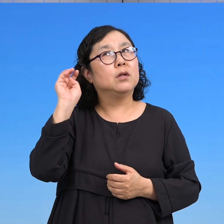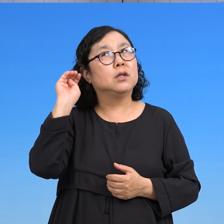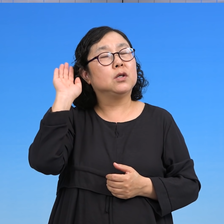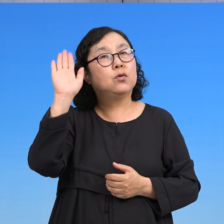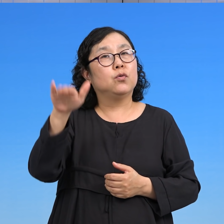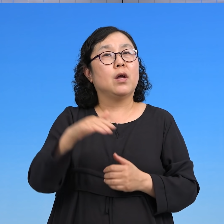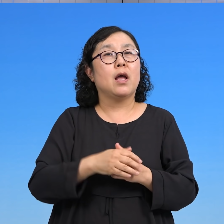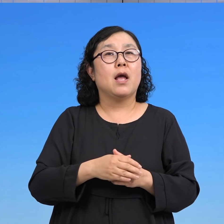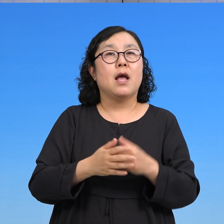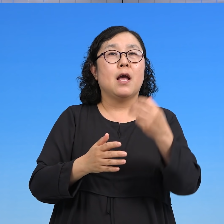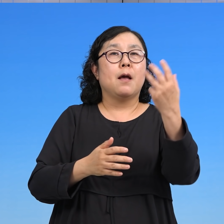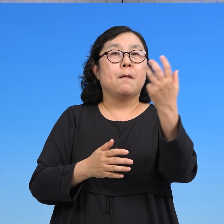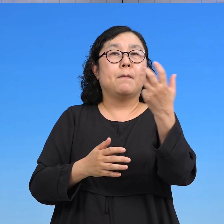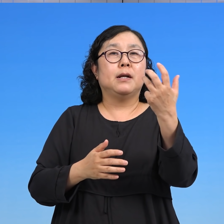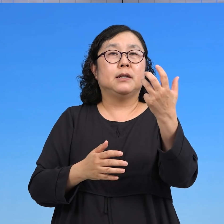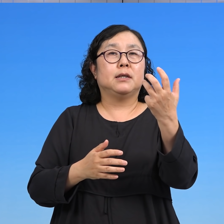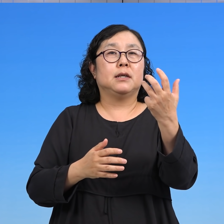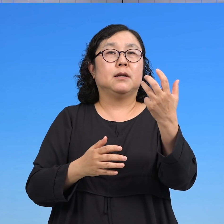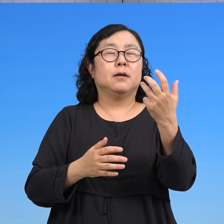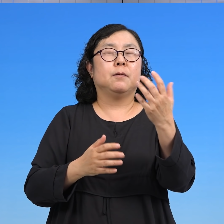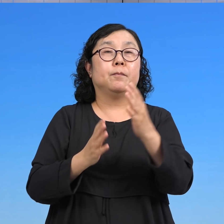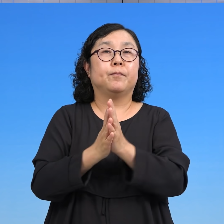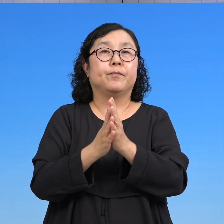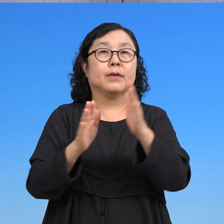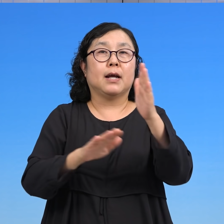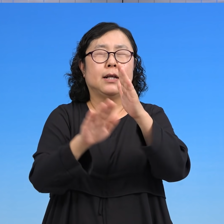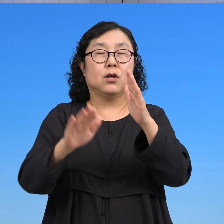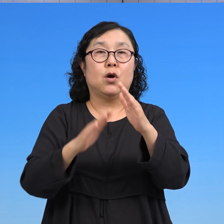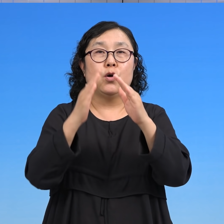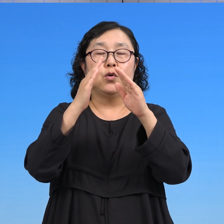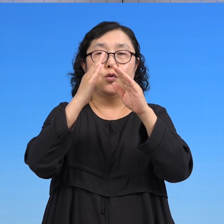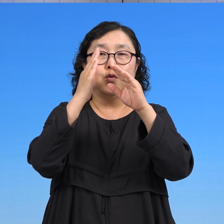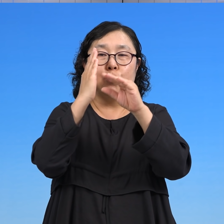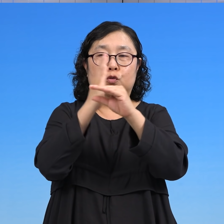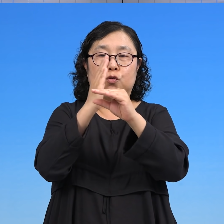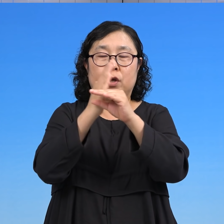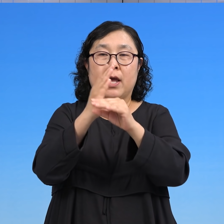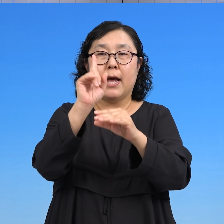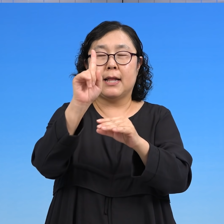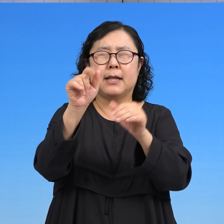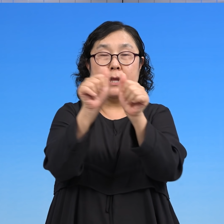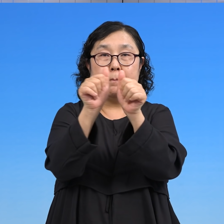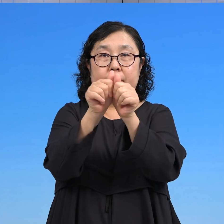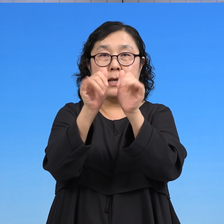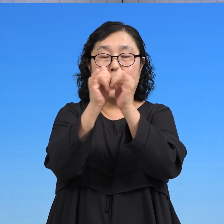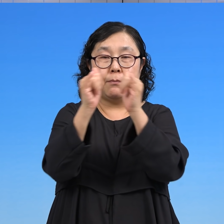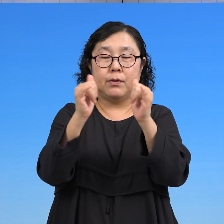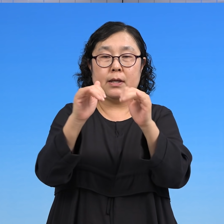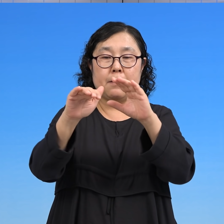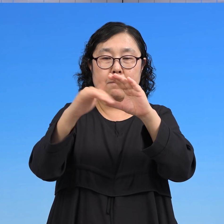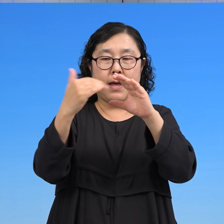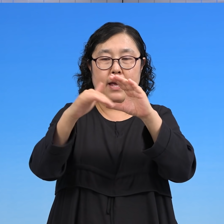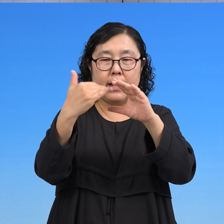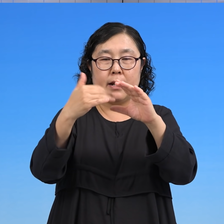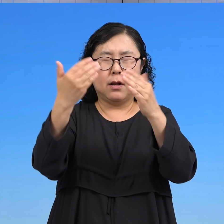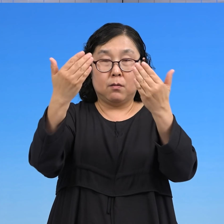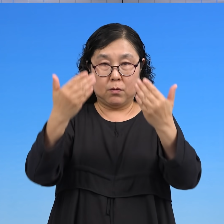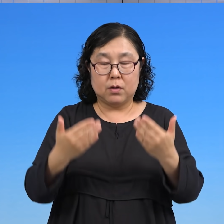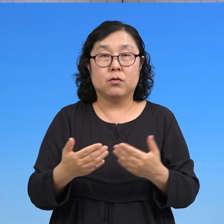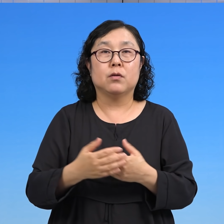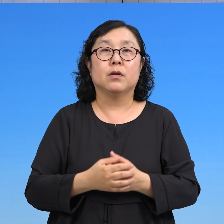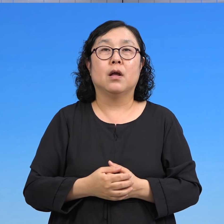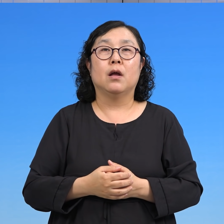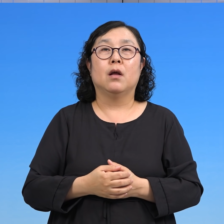며칠이 지난 다음에 그 80몇 가정 중에 한 남자 성도가 메일이 왔습니다. 저는 이 장례랑